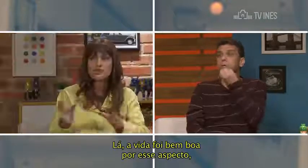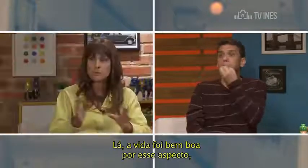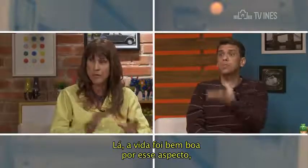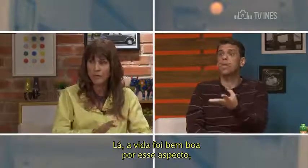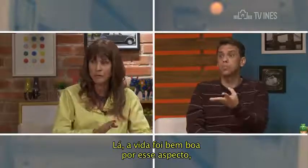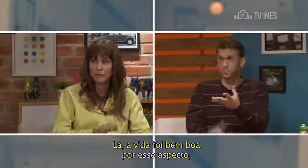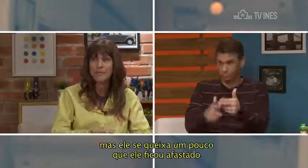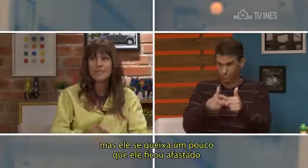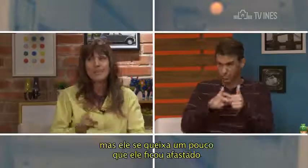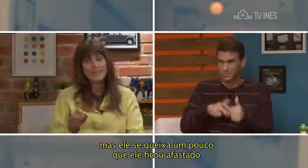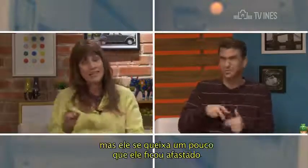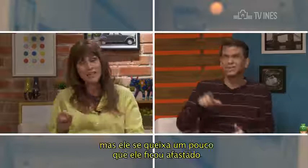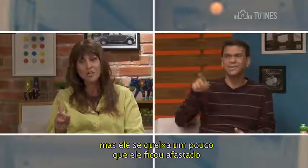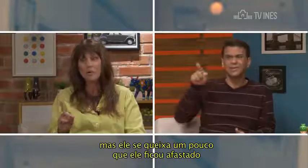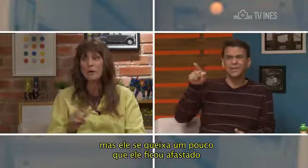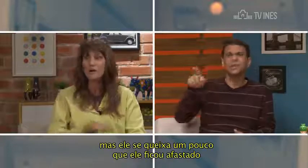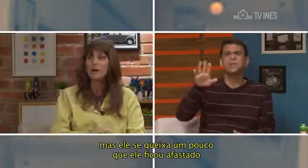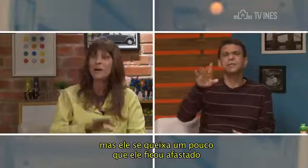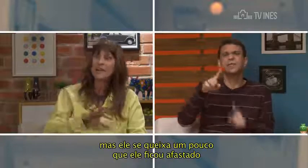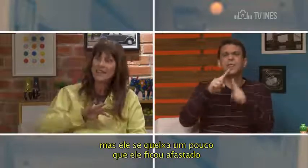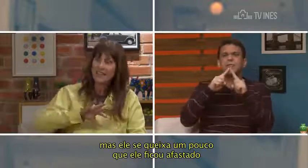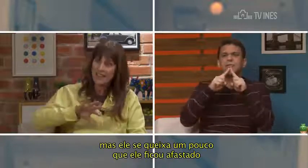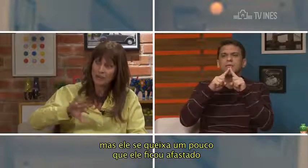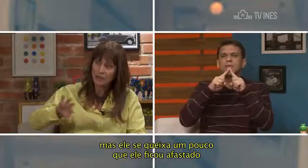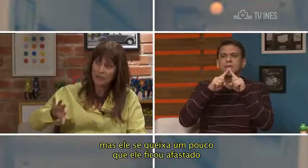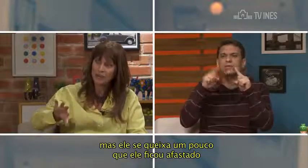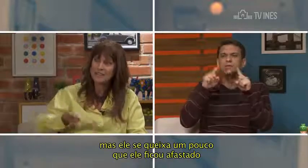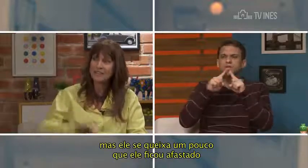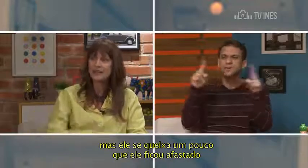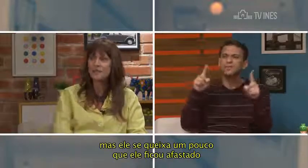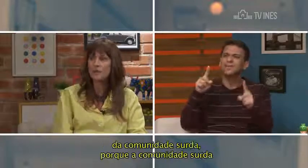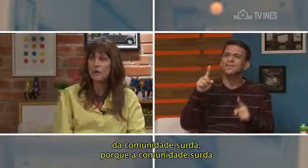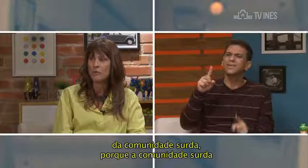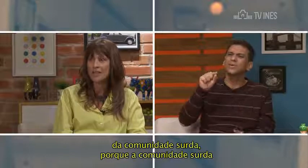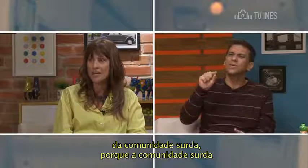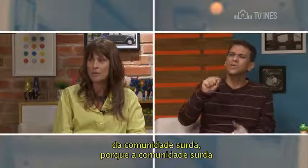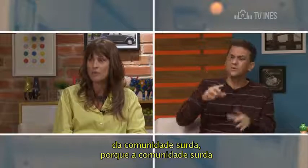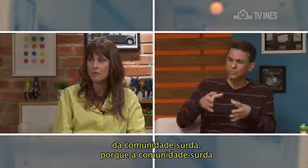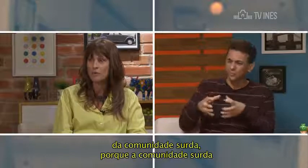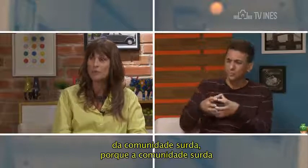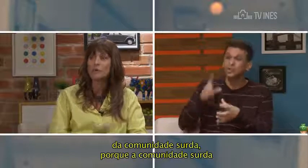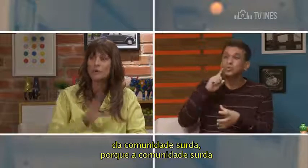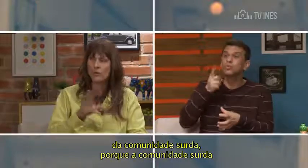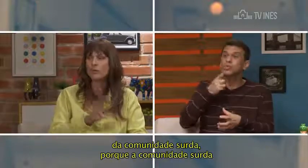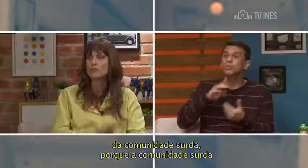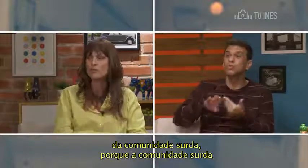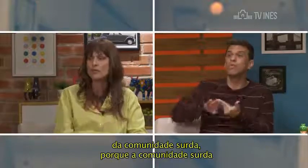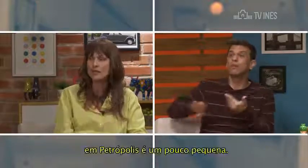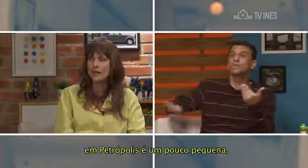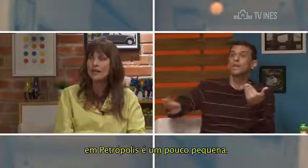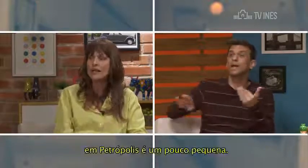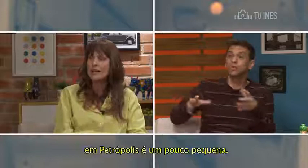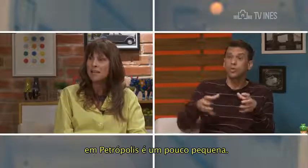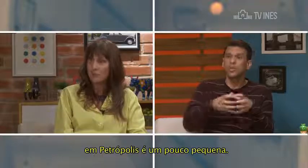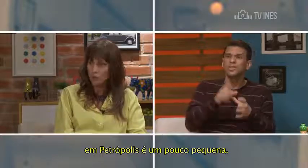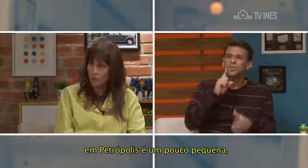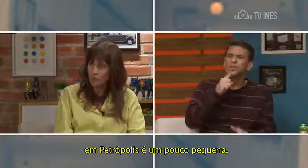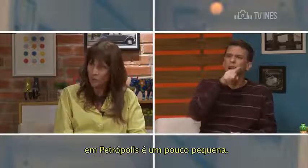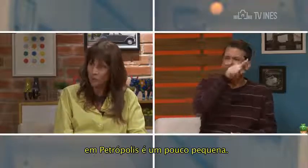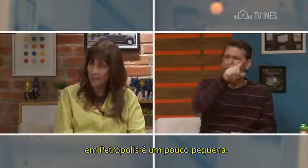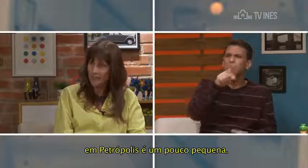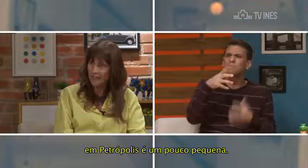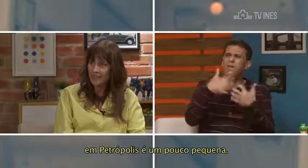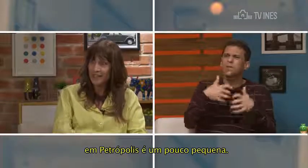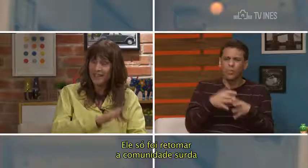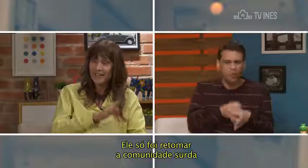por esse aspecto, mas ele se queixa um pouco que ele ficou afastado da comunidade surda, porque a comunidade surda lá em Petrópolis é